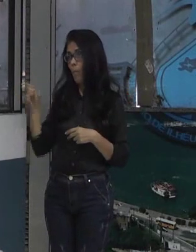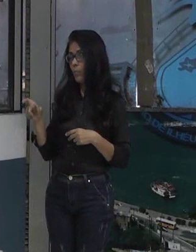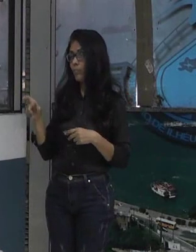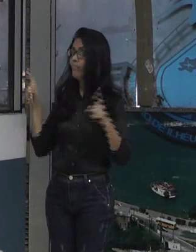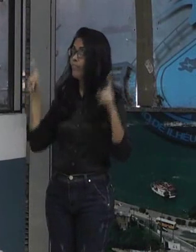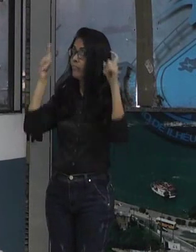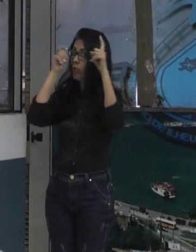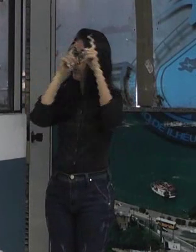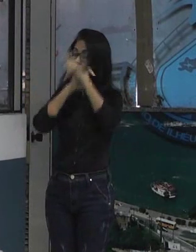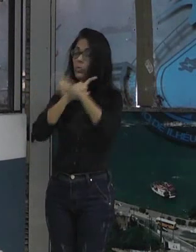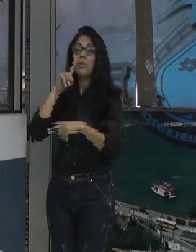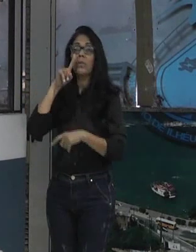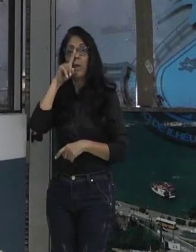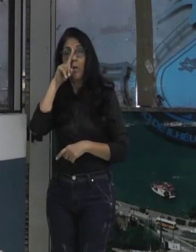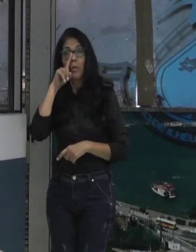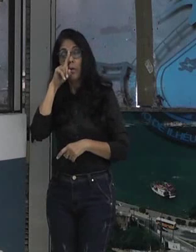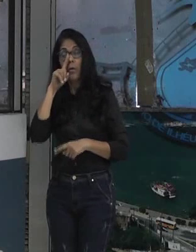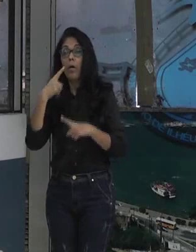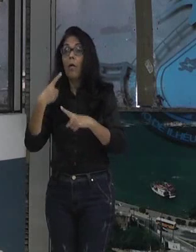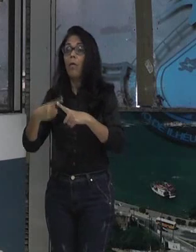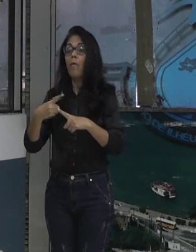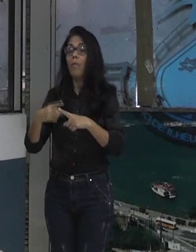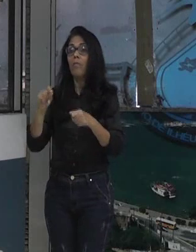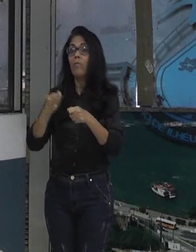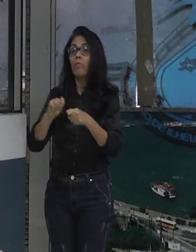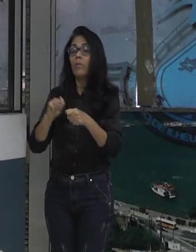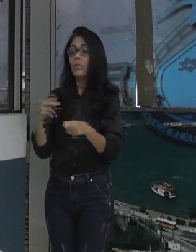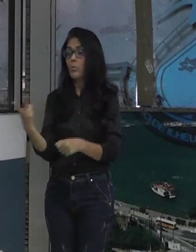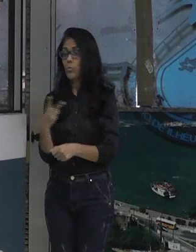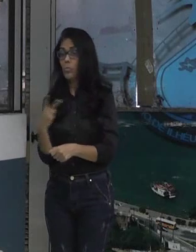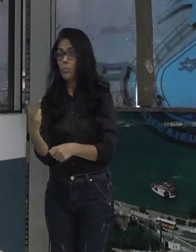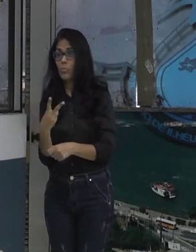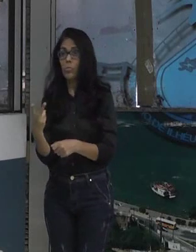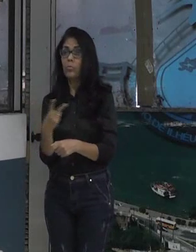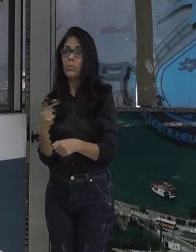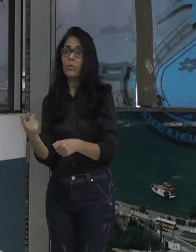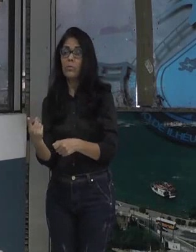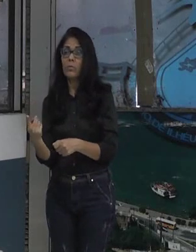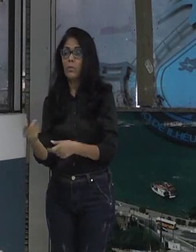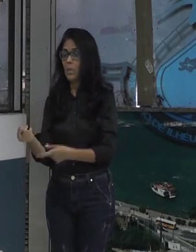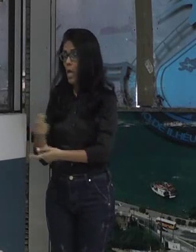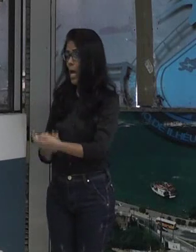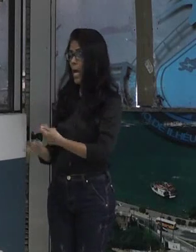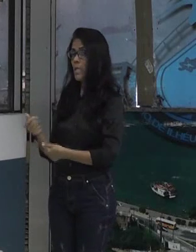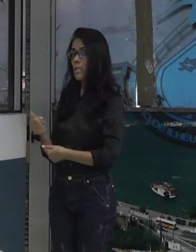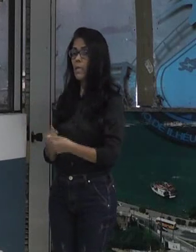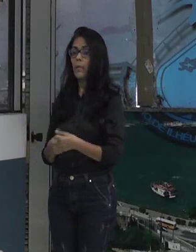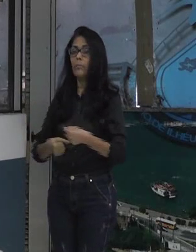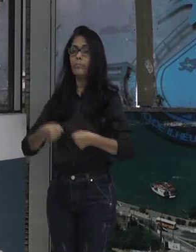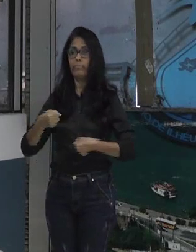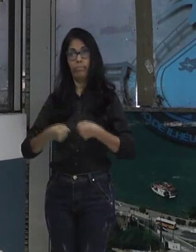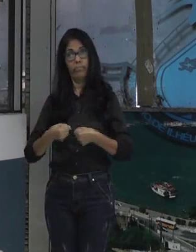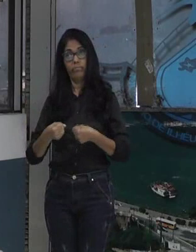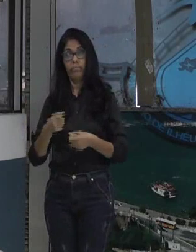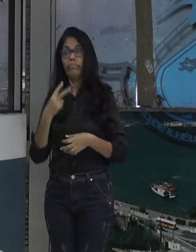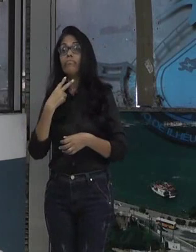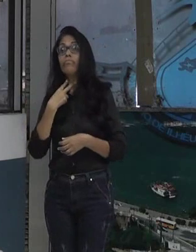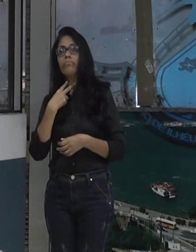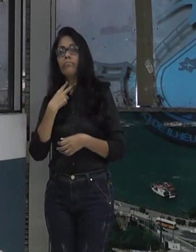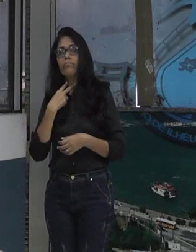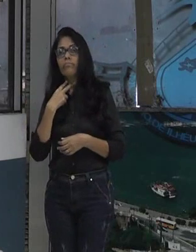fora do volante, não pode estar fazendo outra atividade enquanto a gente está dirigindo. Então,